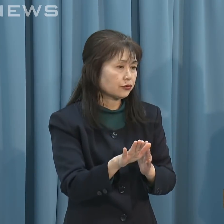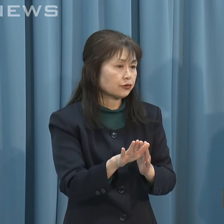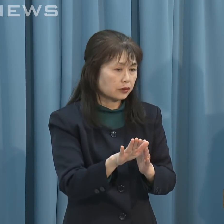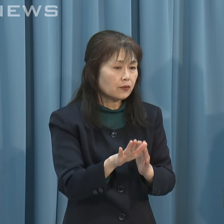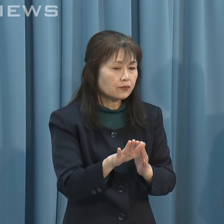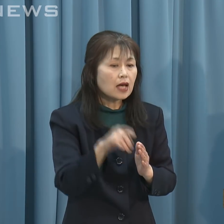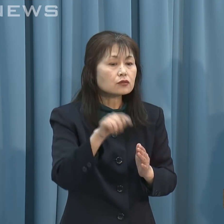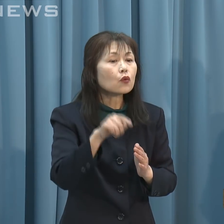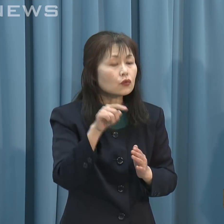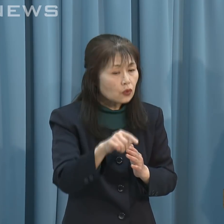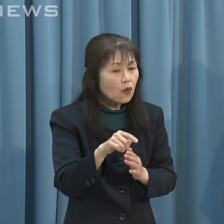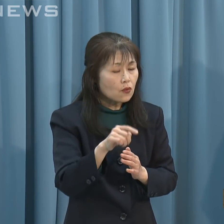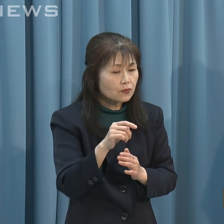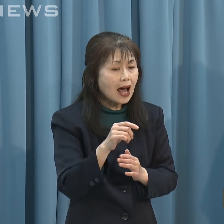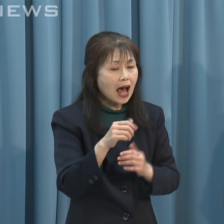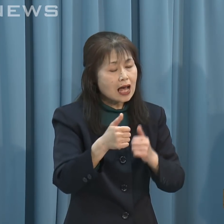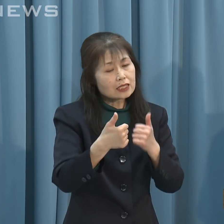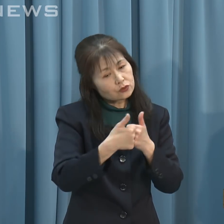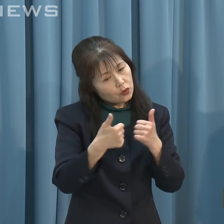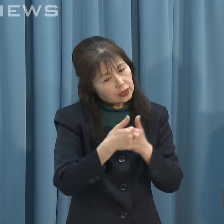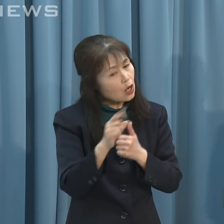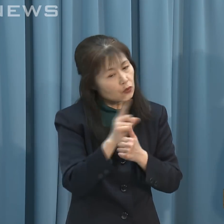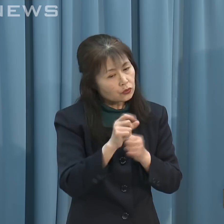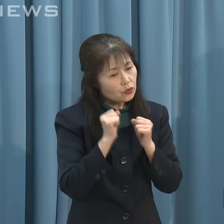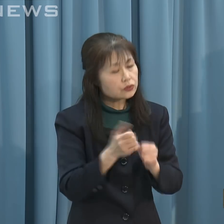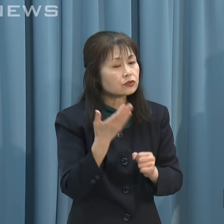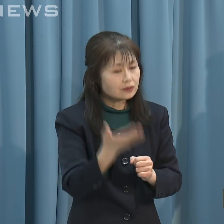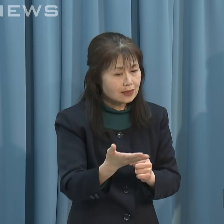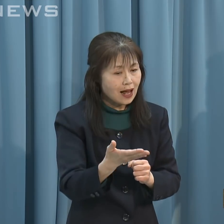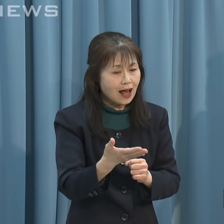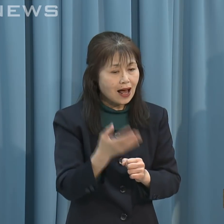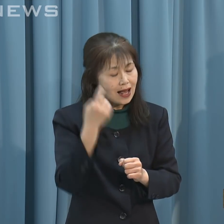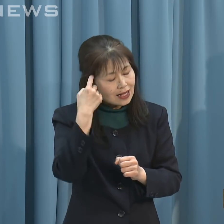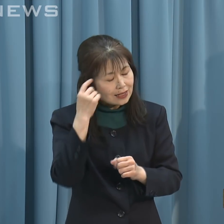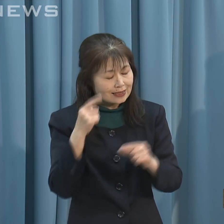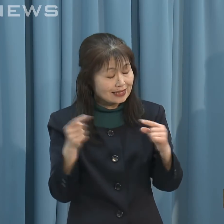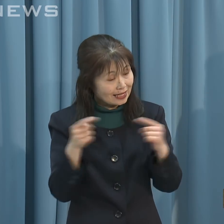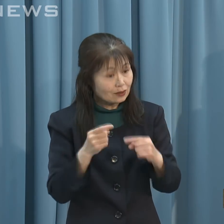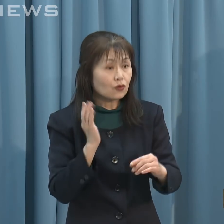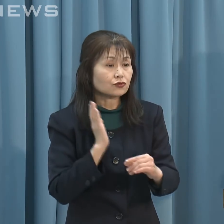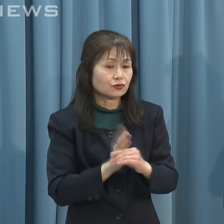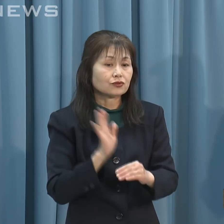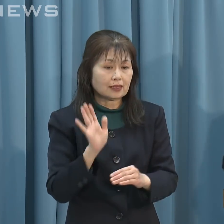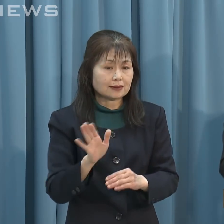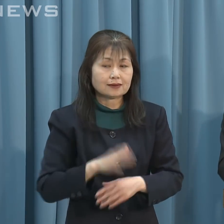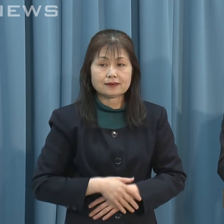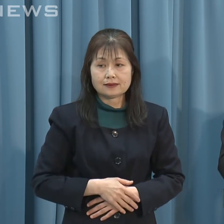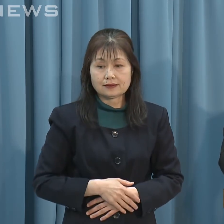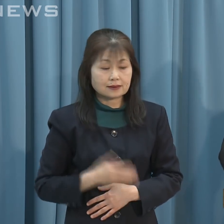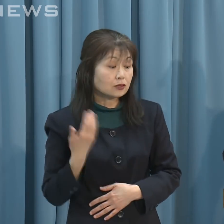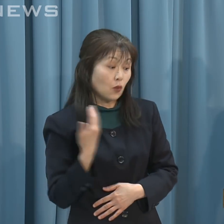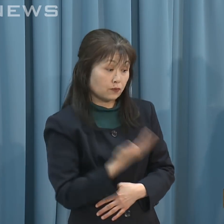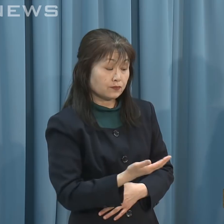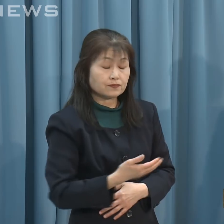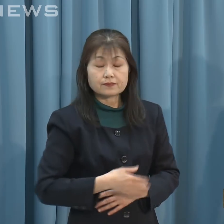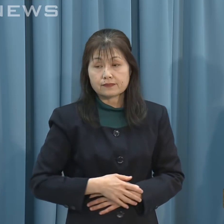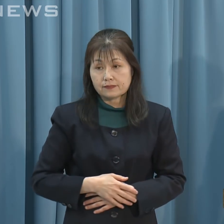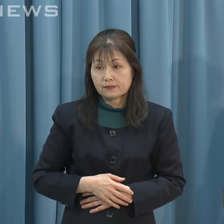のコールセンターをどうするかってやつを今検討している。 すみません、はい、改めてなんですけ